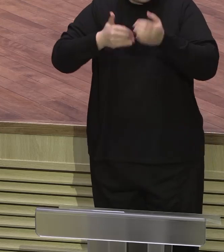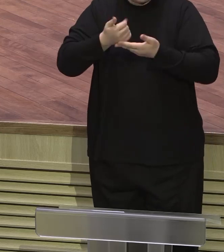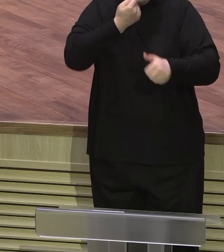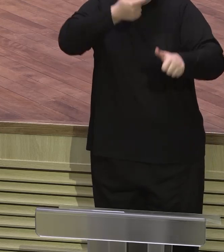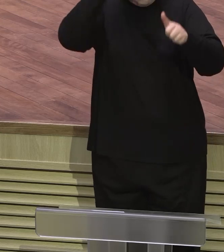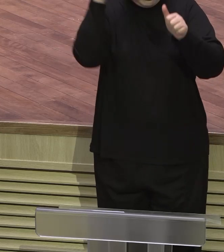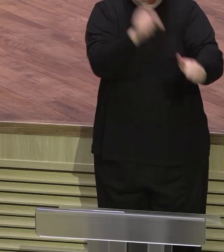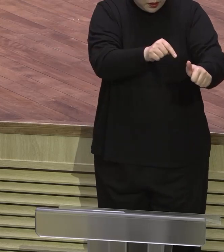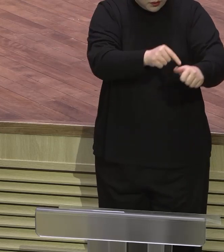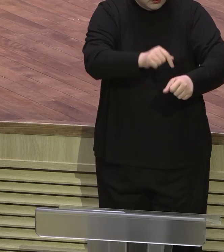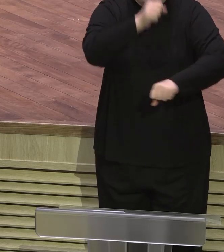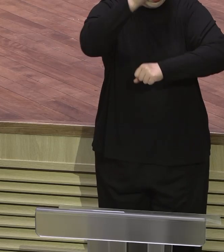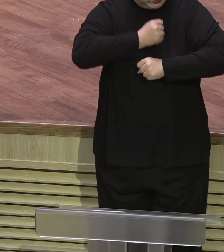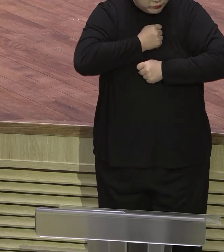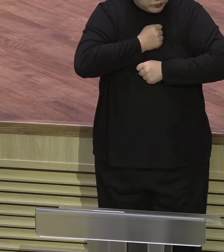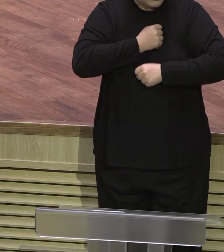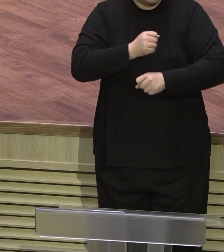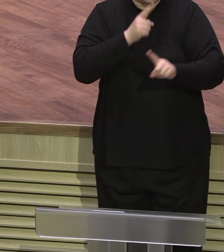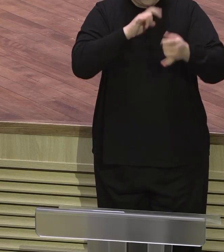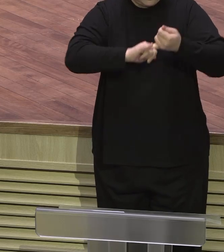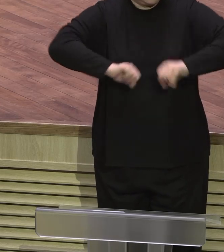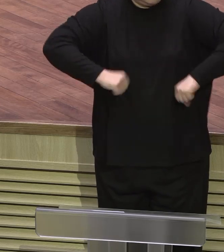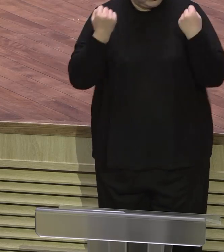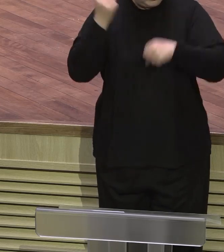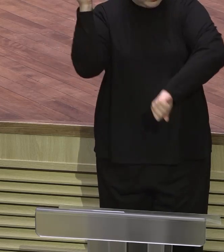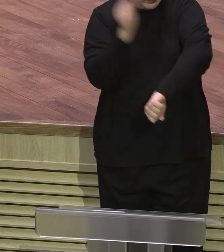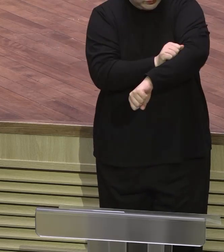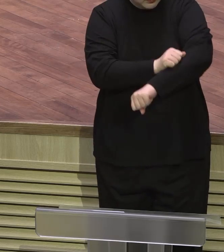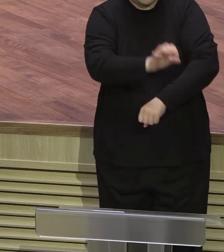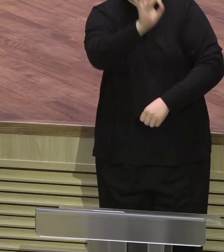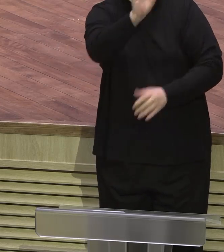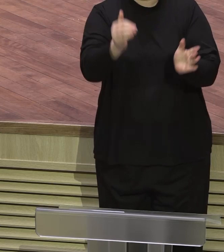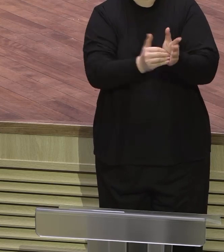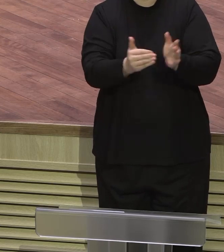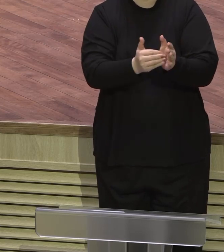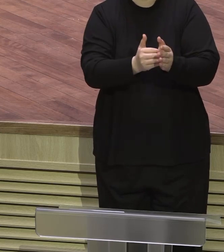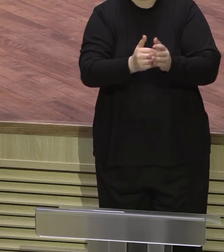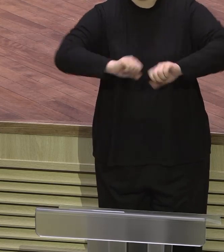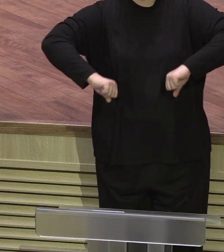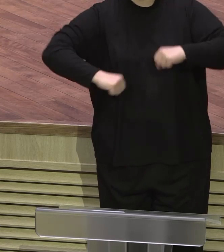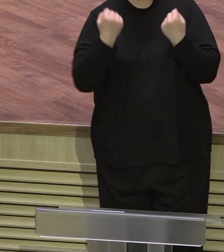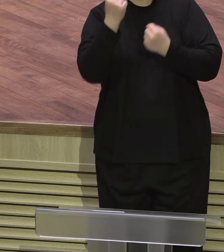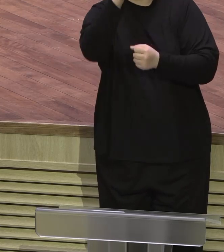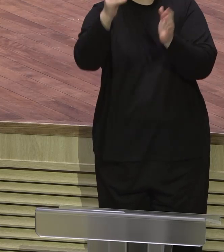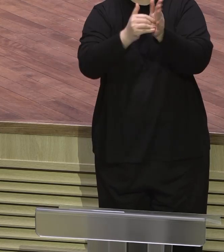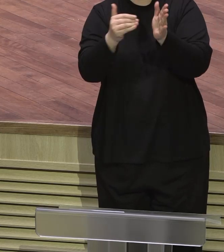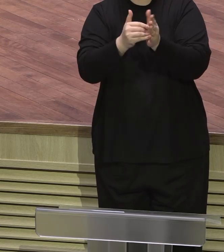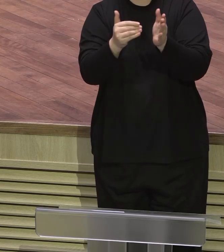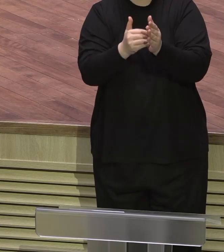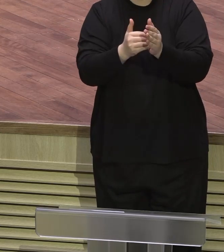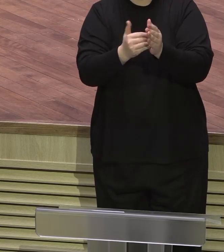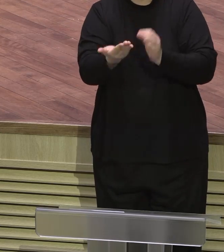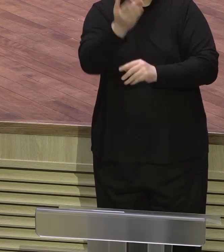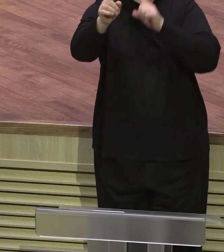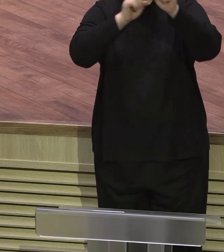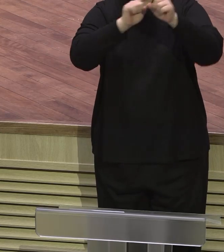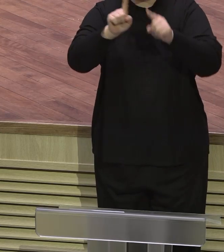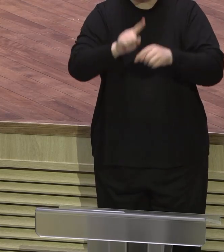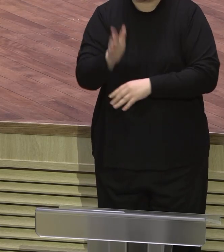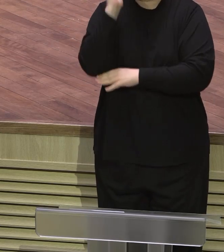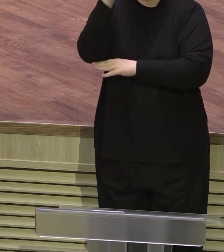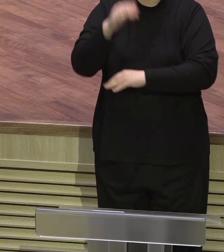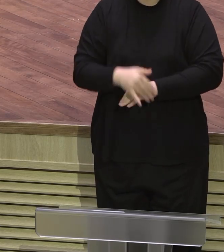은약을 지키면 이게 다예요. 여러분이 말씀을 들을 때 말씀을 잘 들어야 돼요.